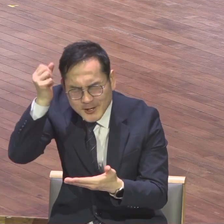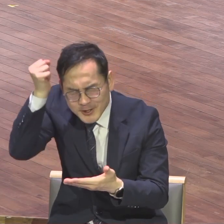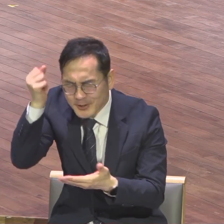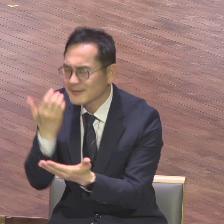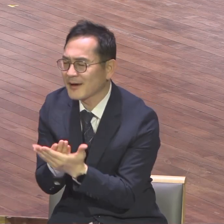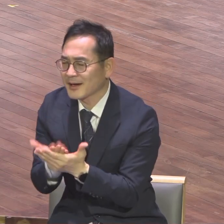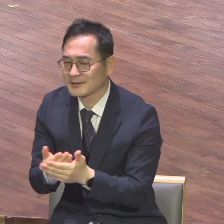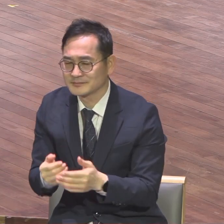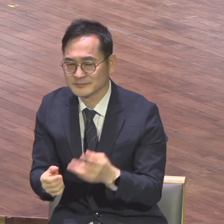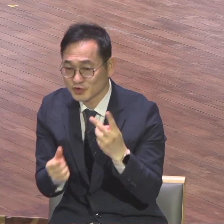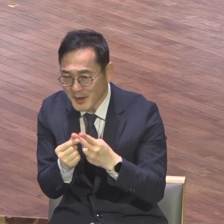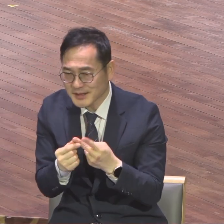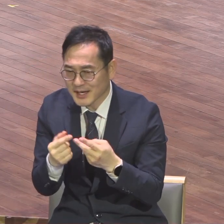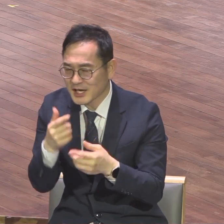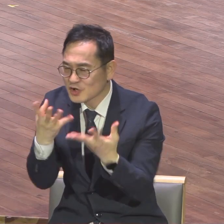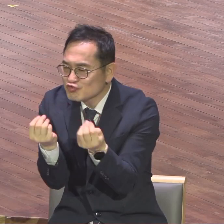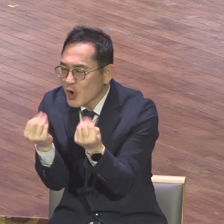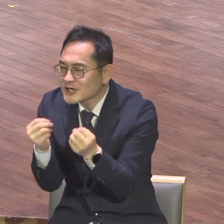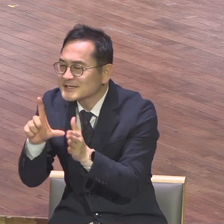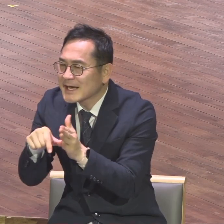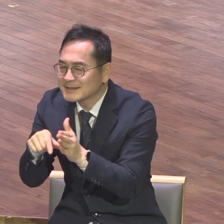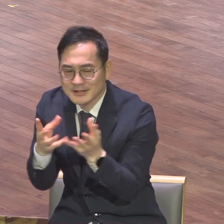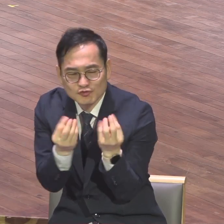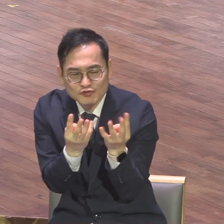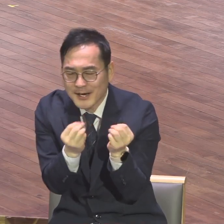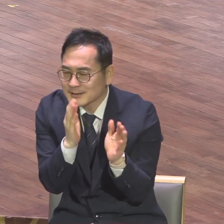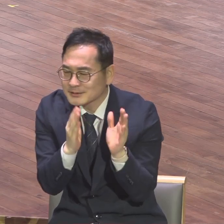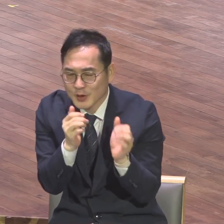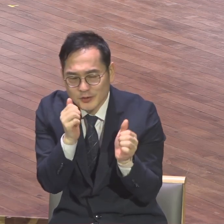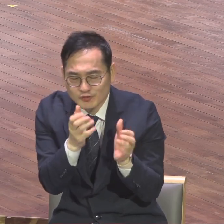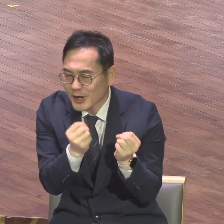시간입니다. 하나님께서 풀어주옵소서.